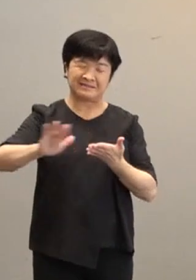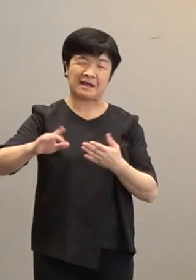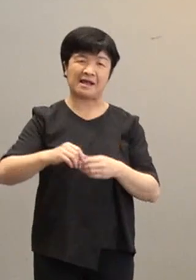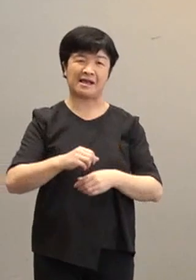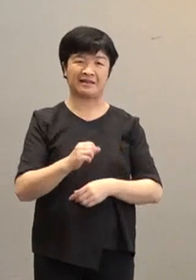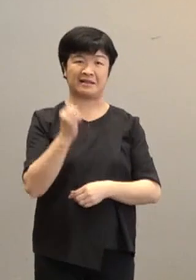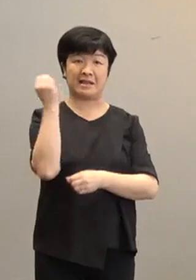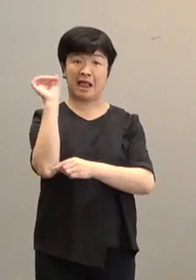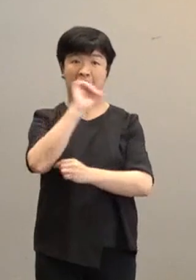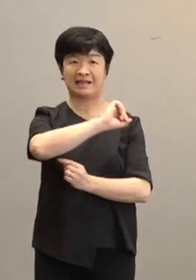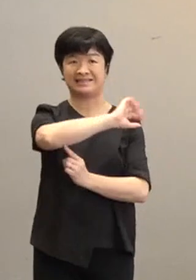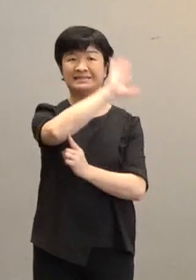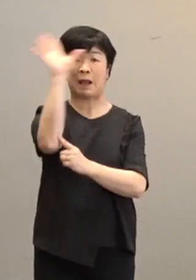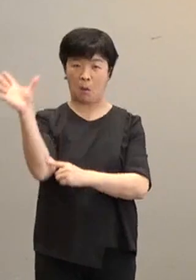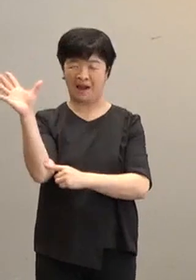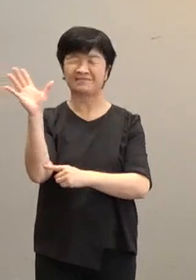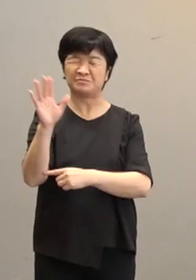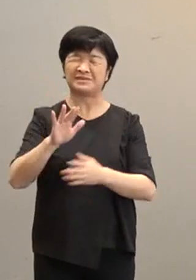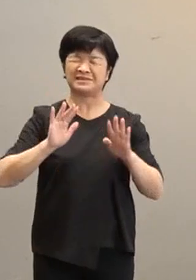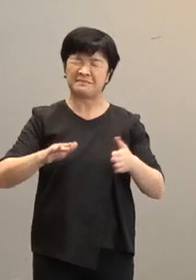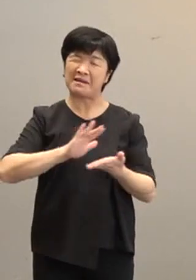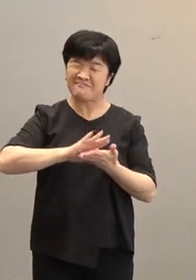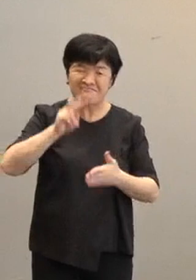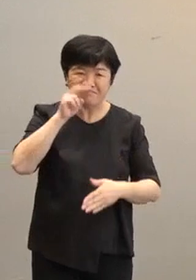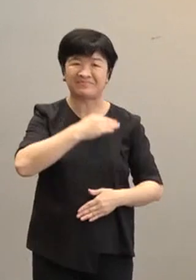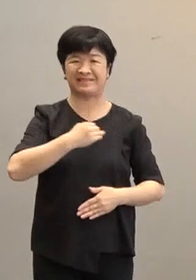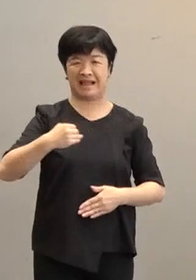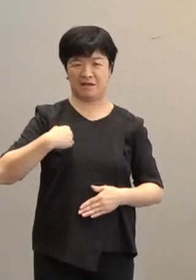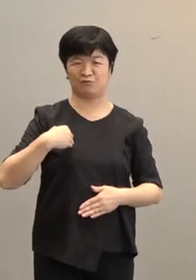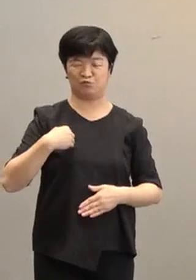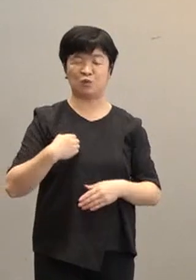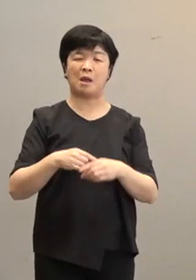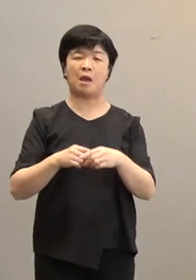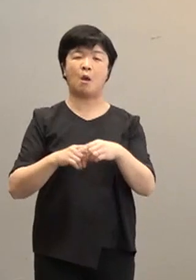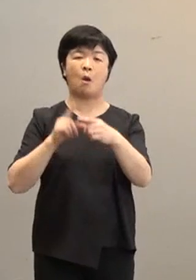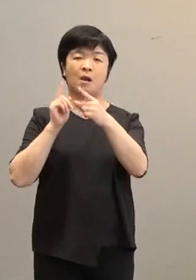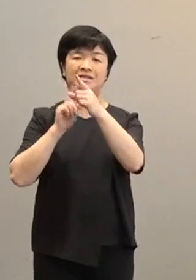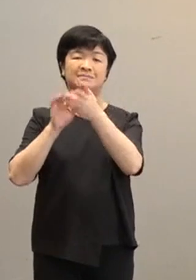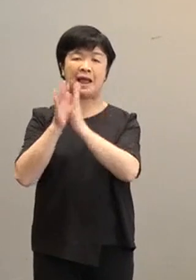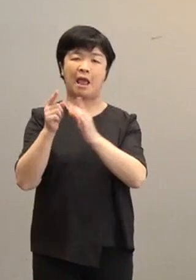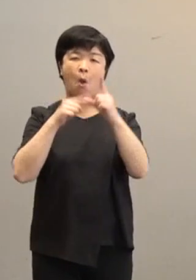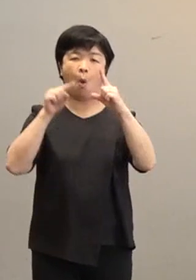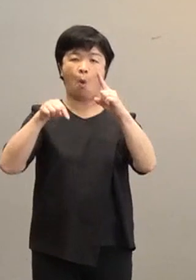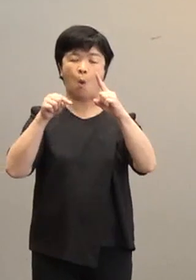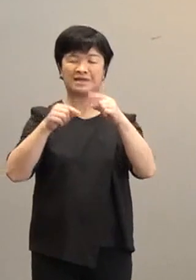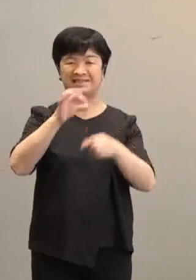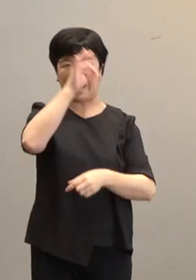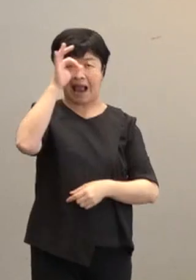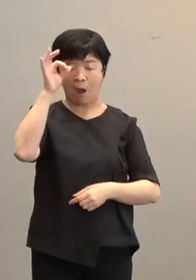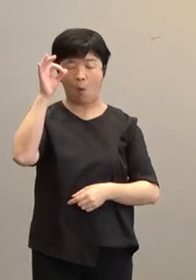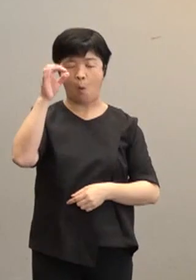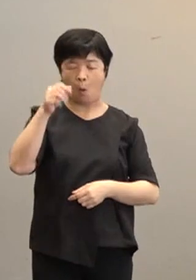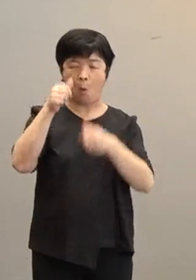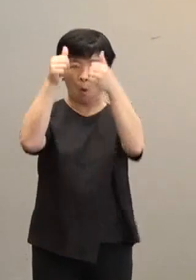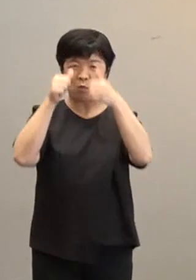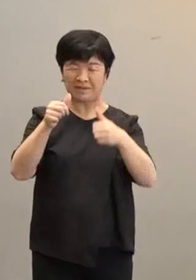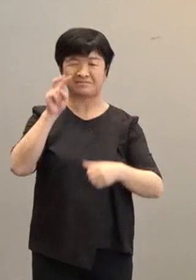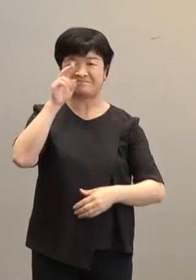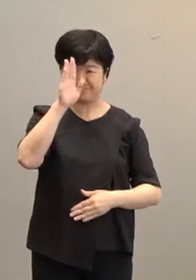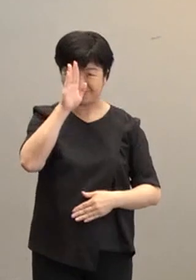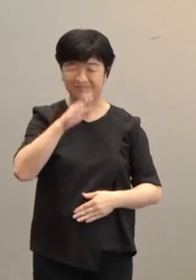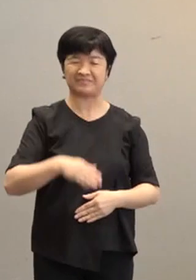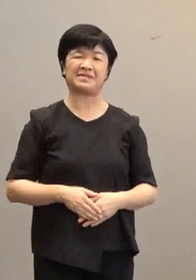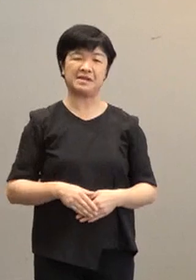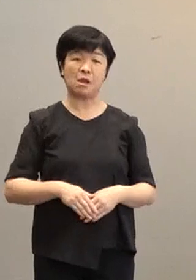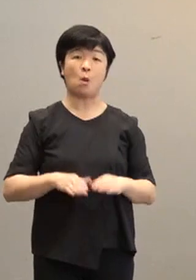見頃を迎えております。詳しくは千葉県の公式観光物産サイトでも紹介しておりますのでご覧ください。今年の夏は